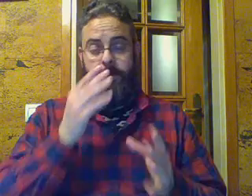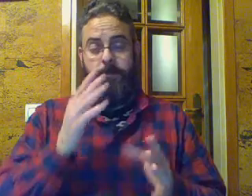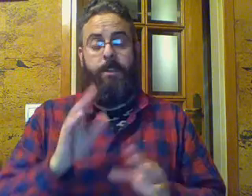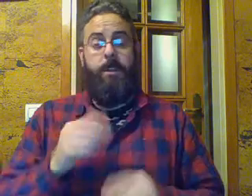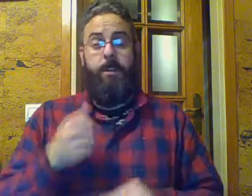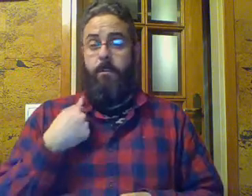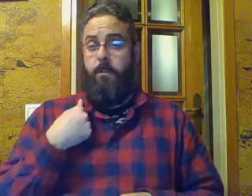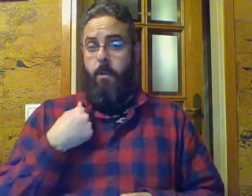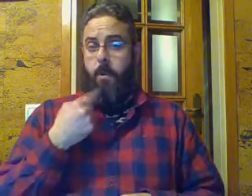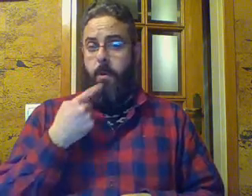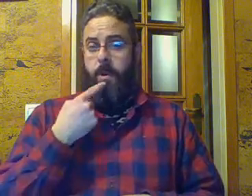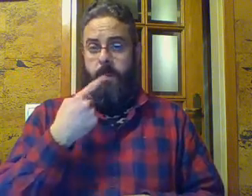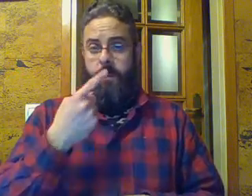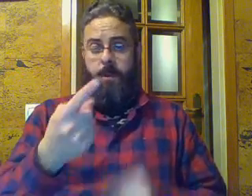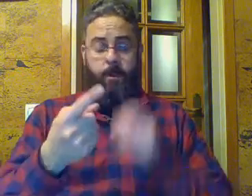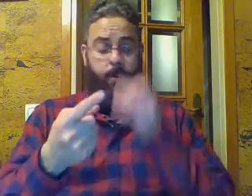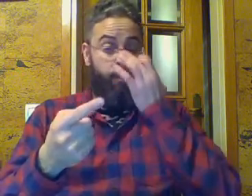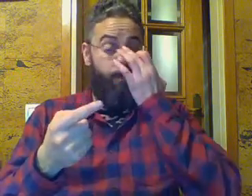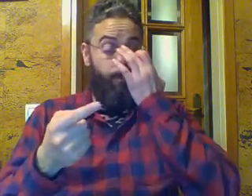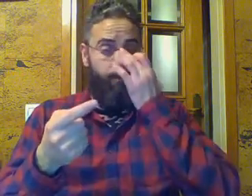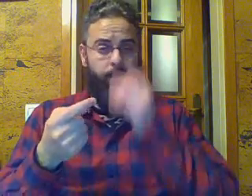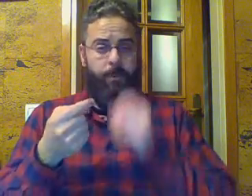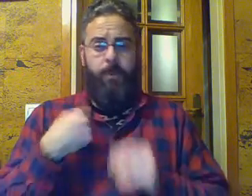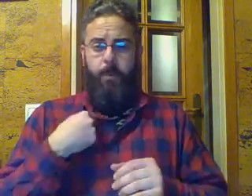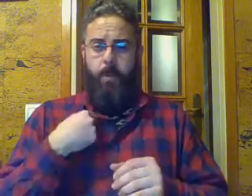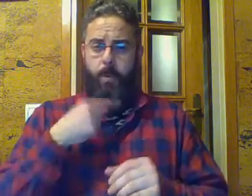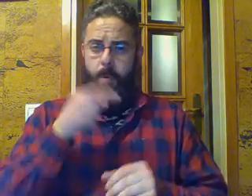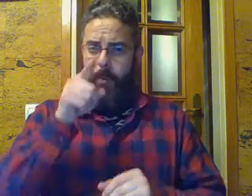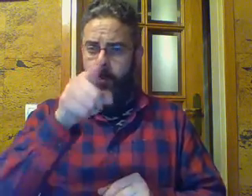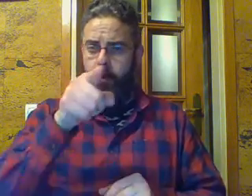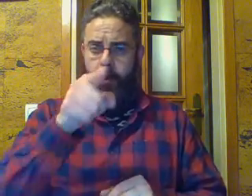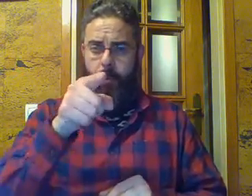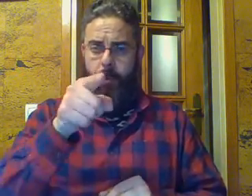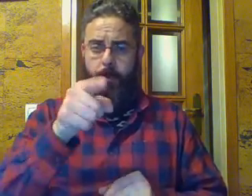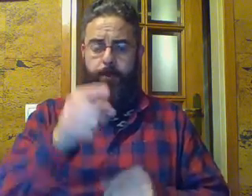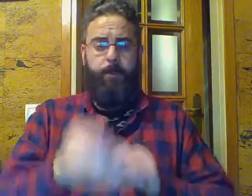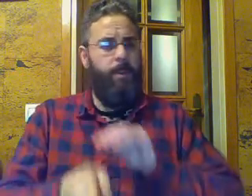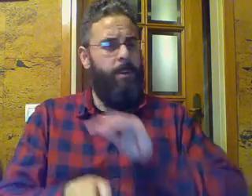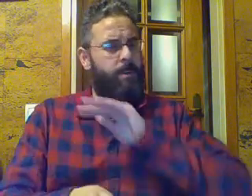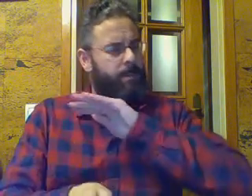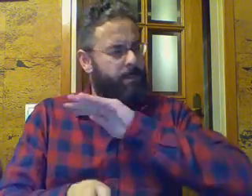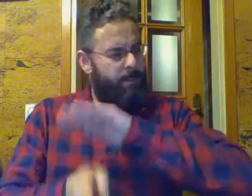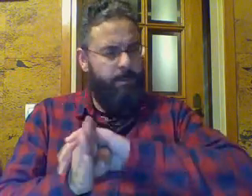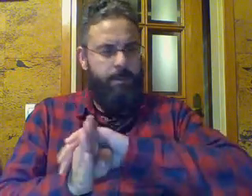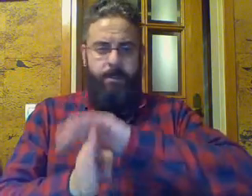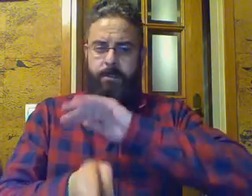Lo llevó Chori, a ese balón servirá de portería Marko Dimitrović.